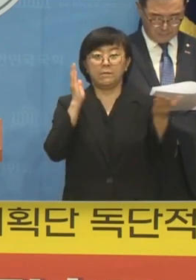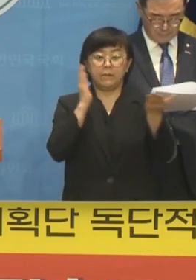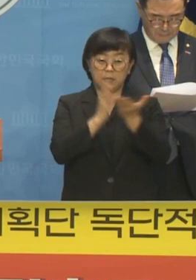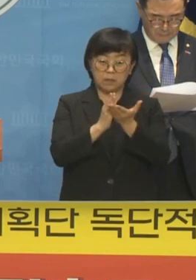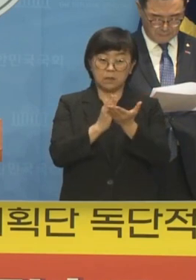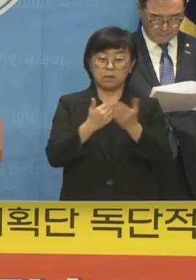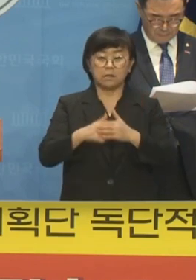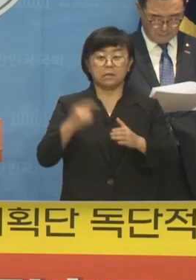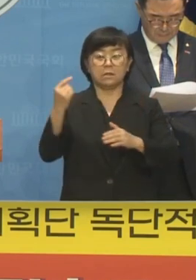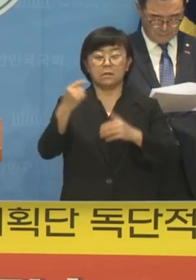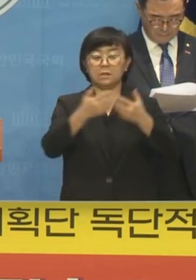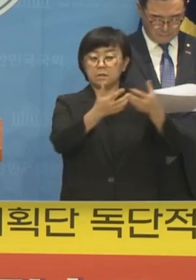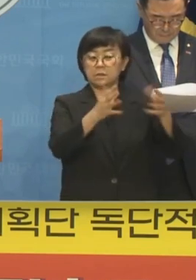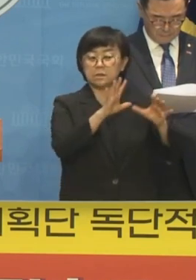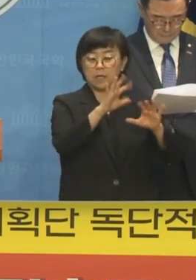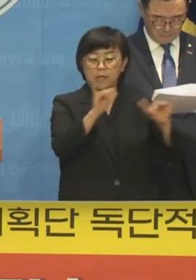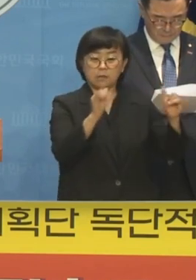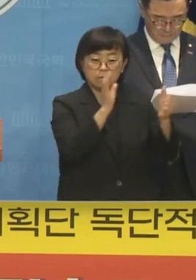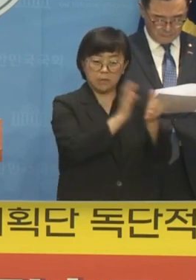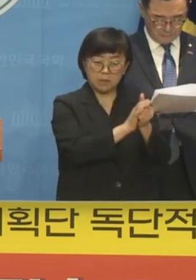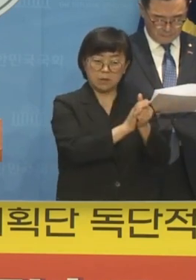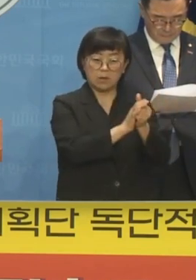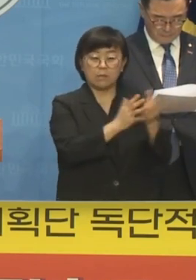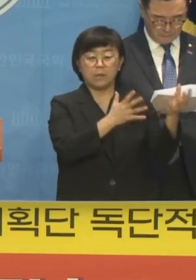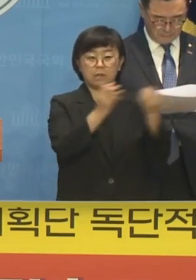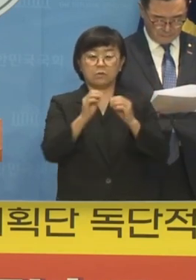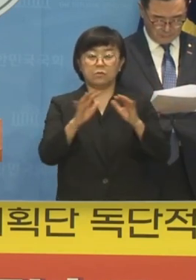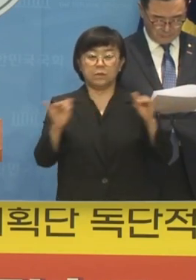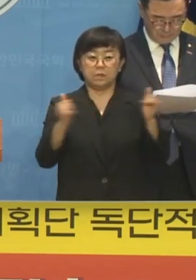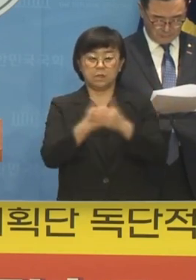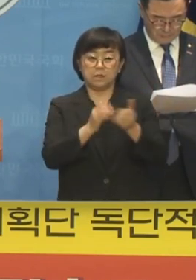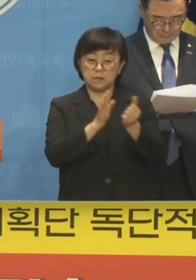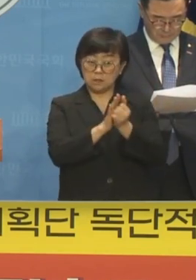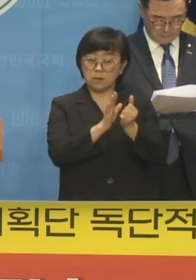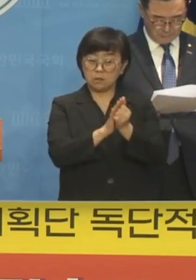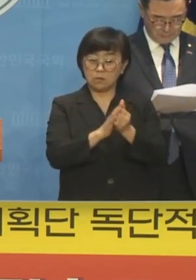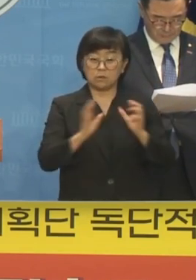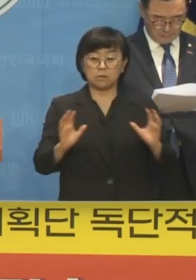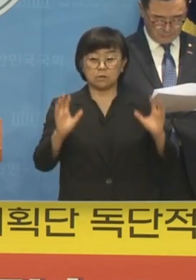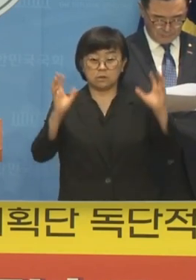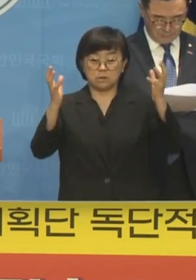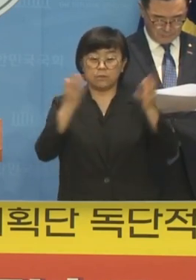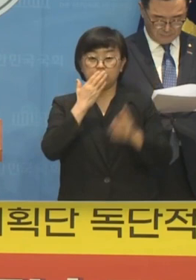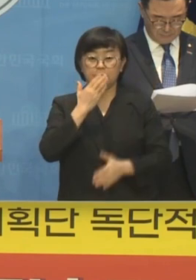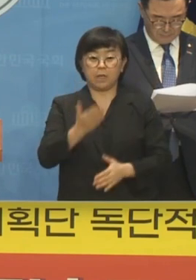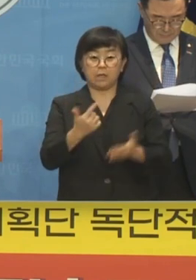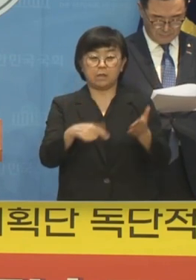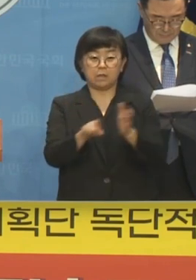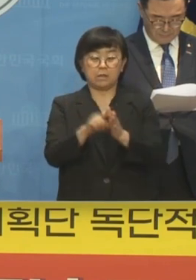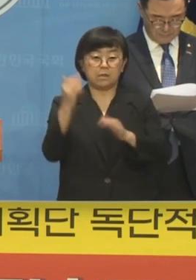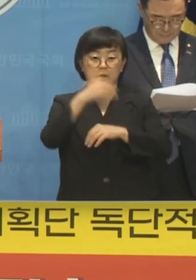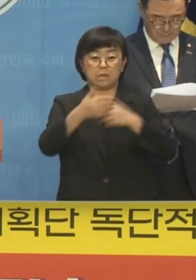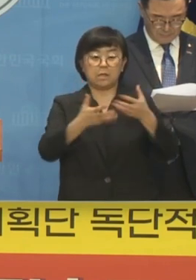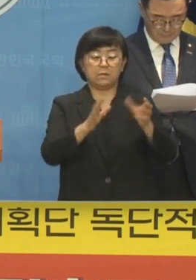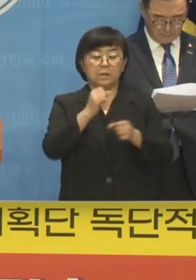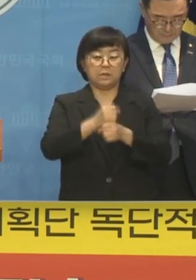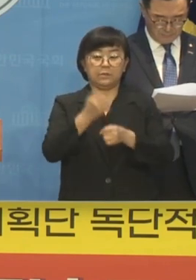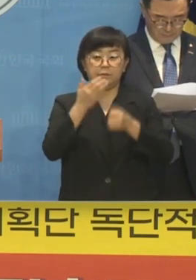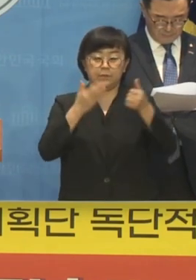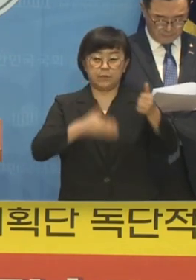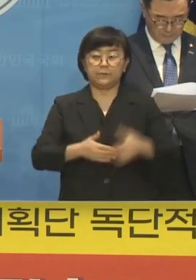부합하는 기획단원을 이촉하여 많은 국민들이 지지하고 응원하는 기획단을 만들어